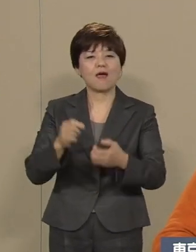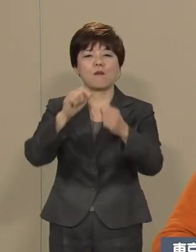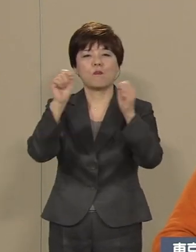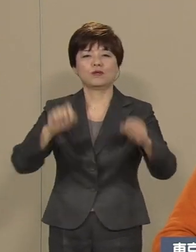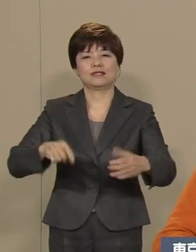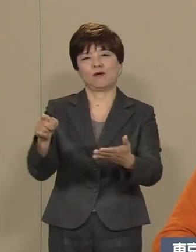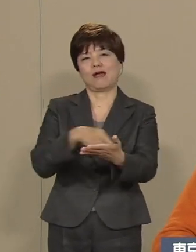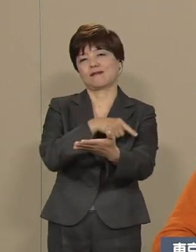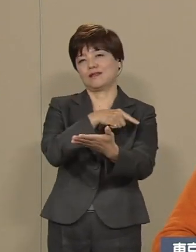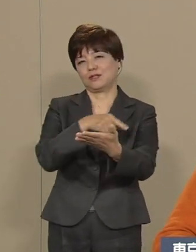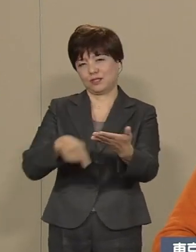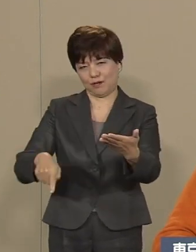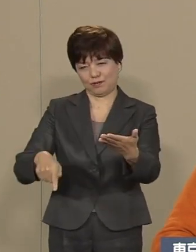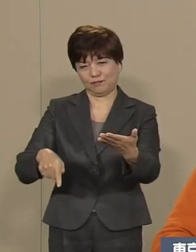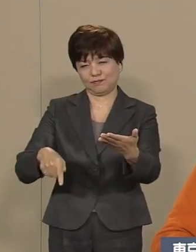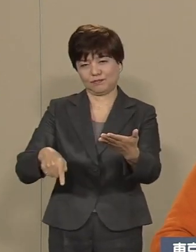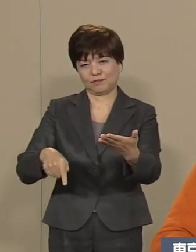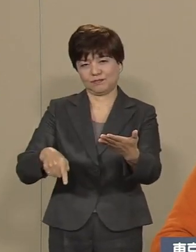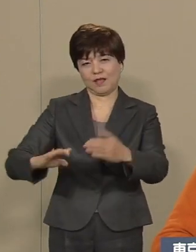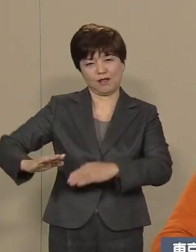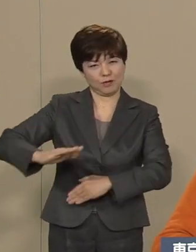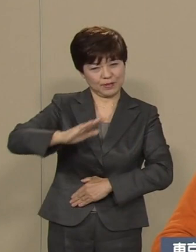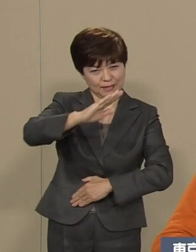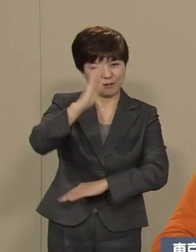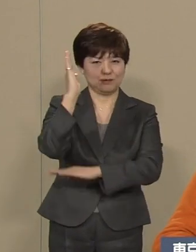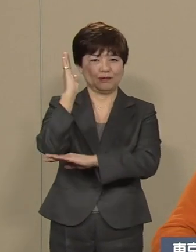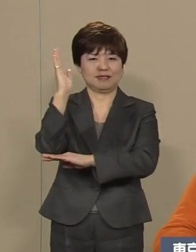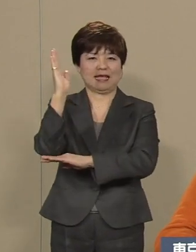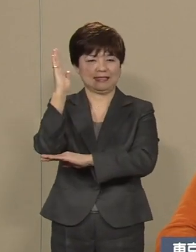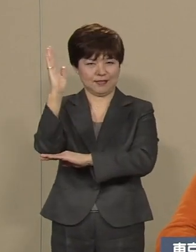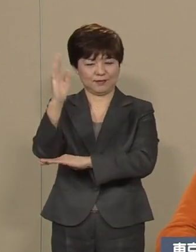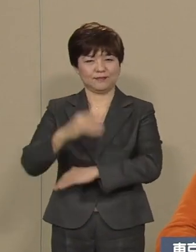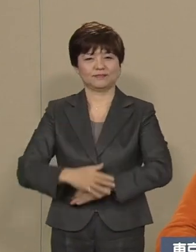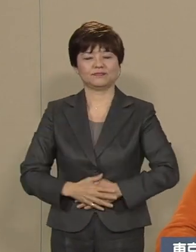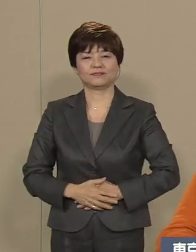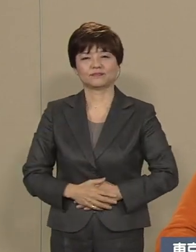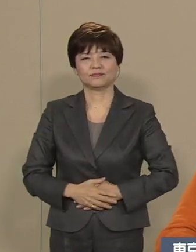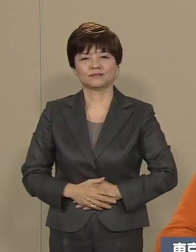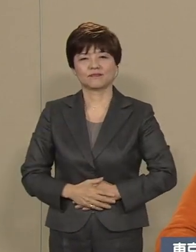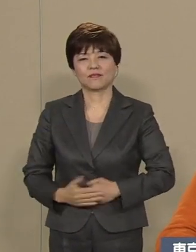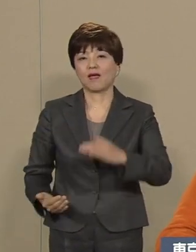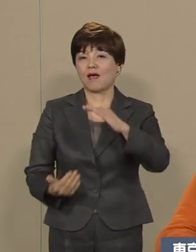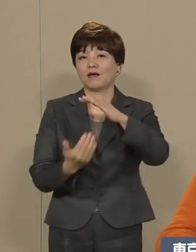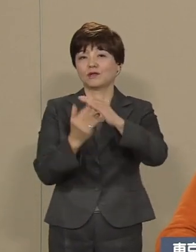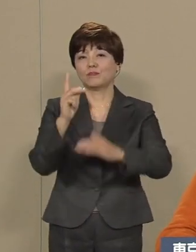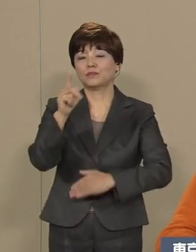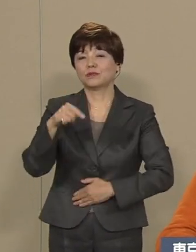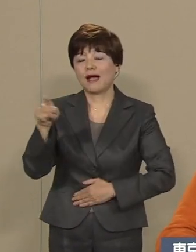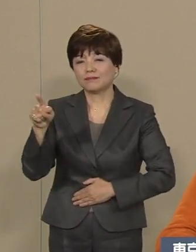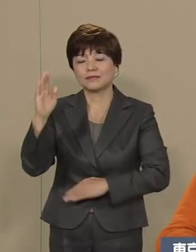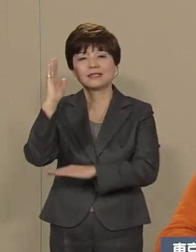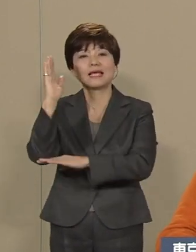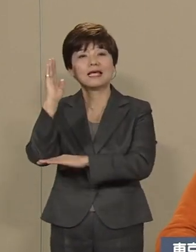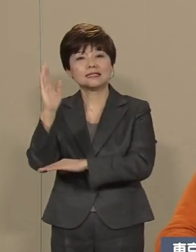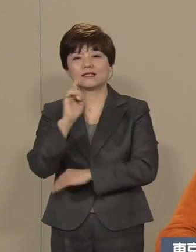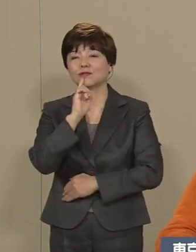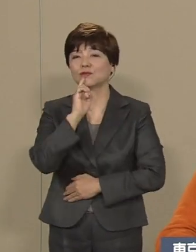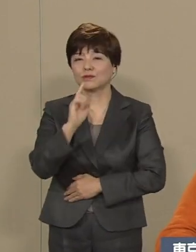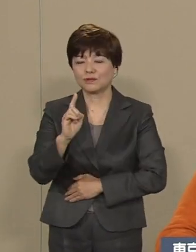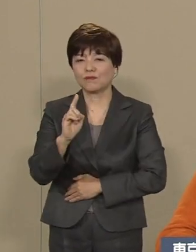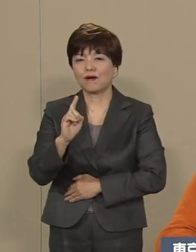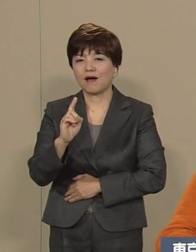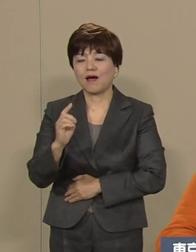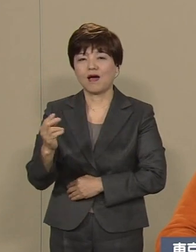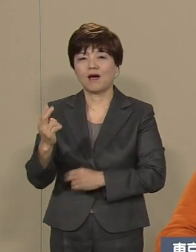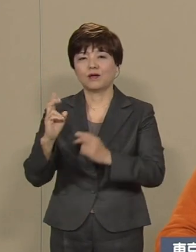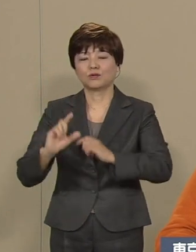いく問題伸びていく性ですトップ間政治とは公約で東京都職員